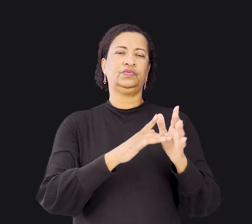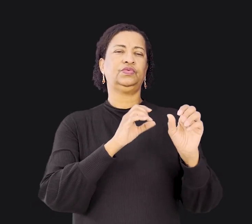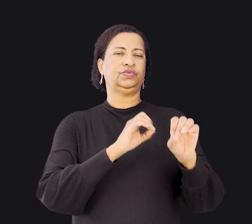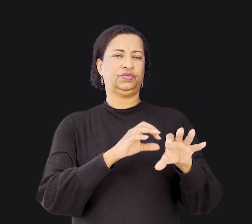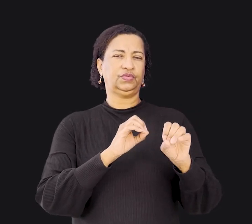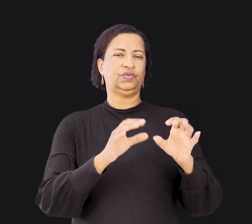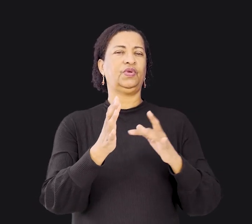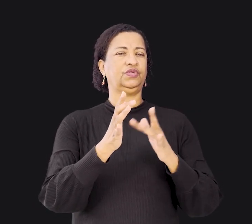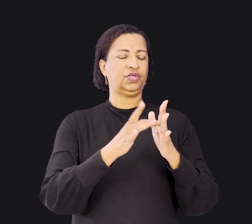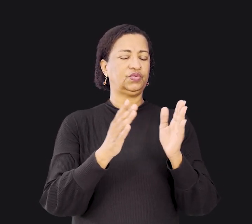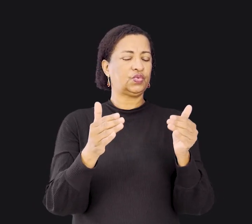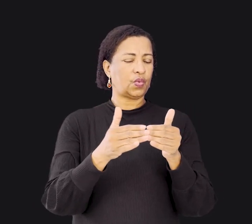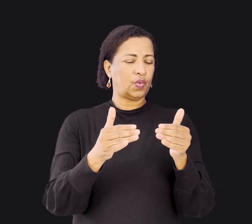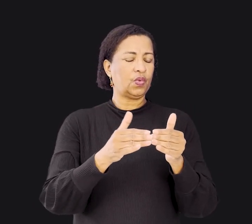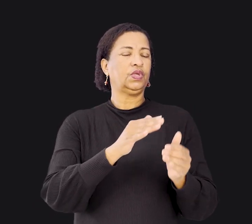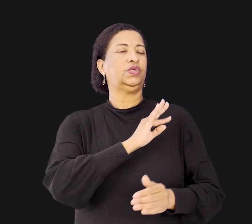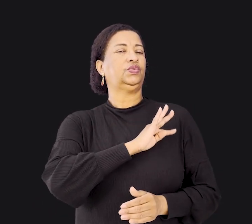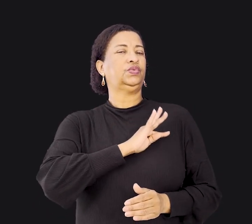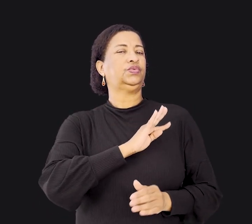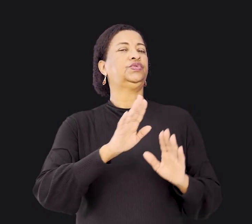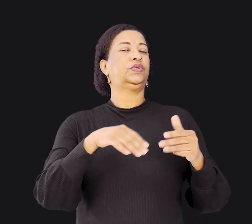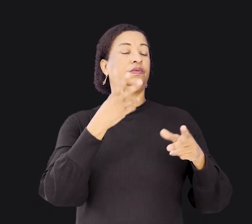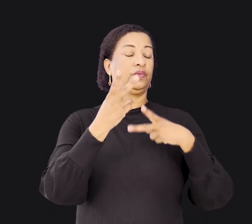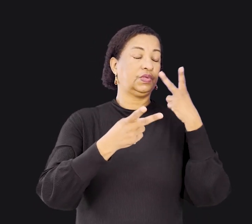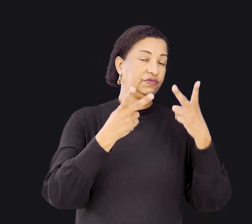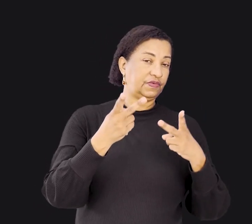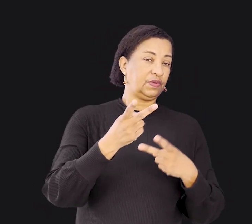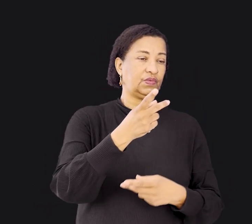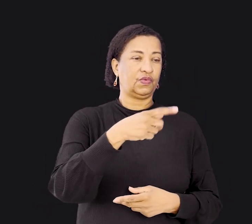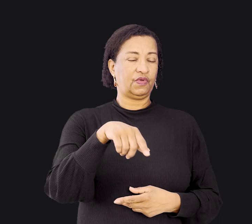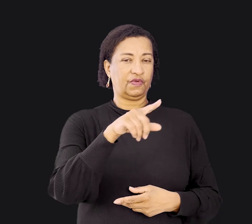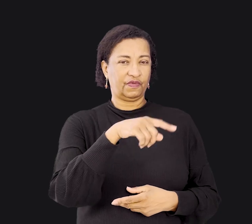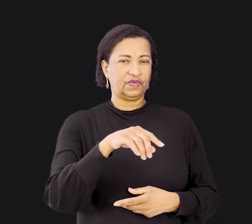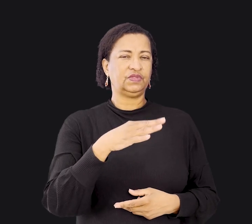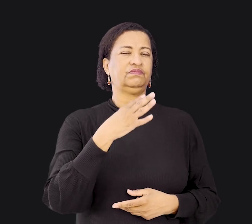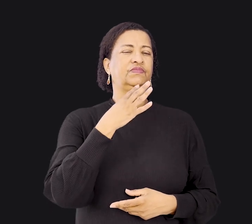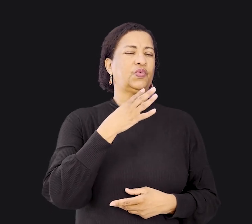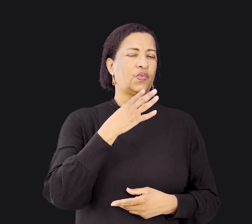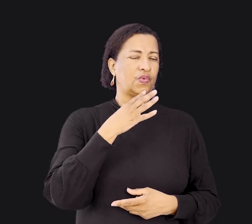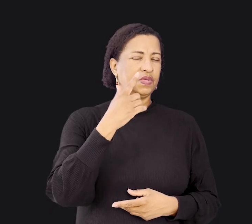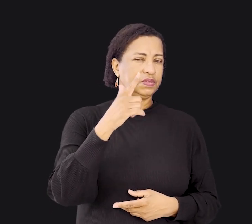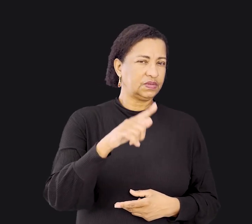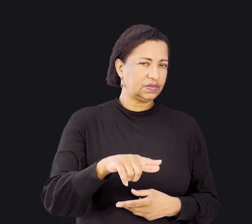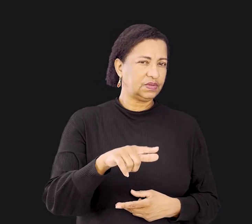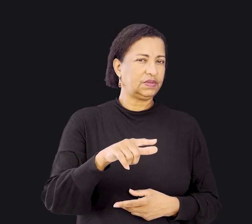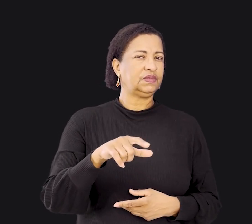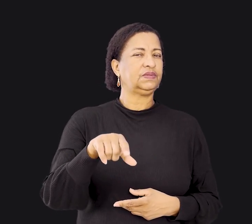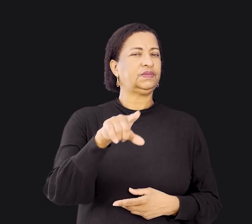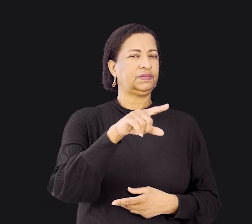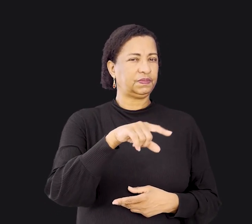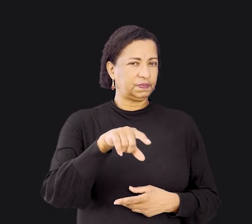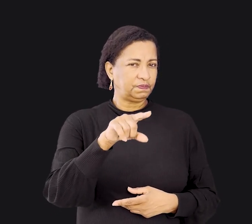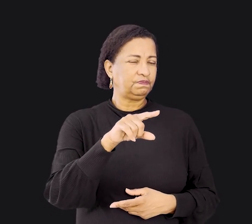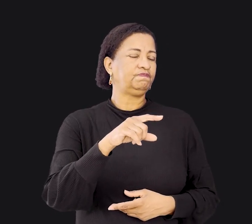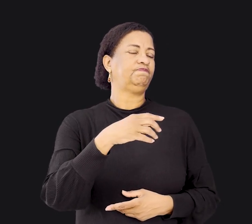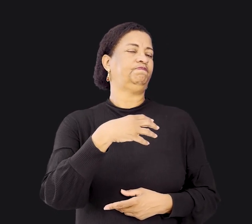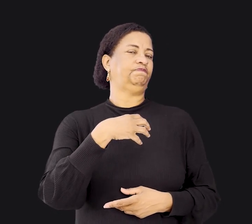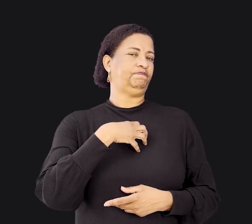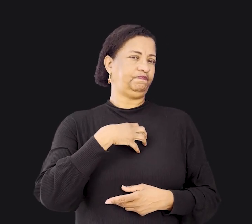Jesus concordou com Tiago quando disse: vocês os reconhecerão por seus frutos.